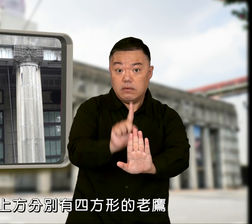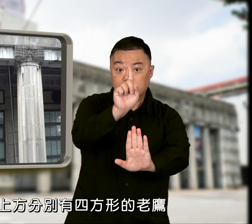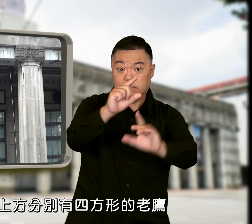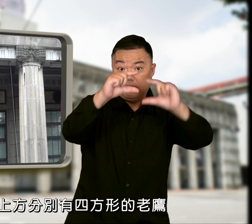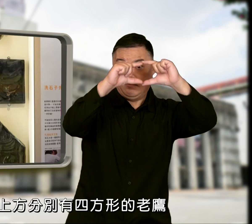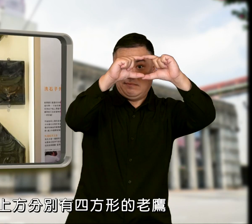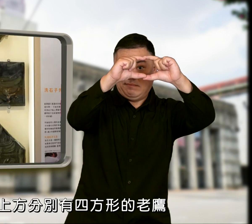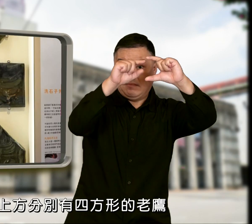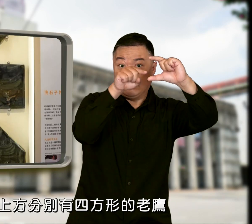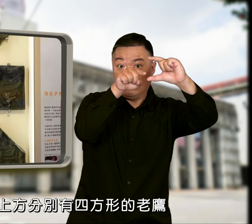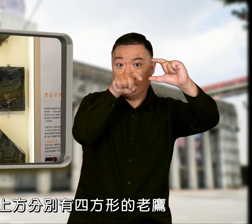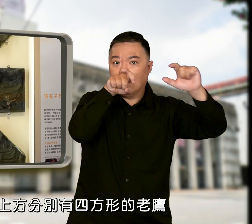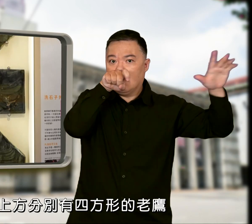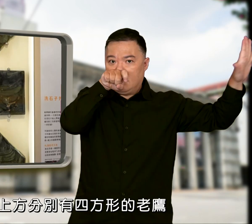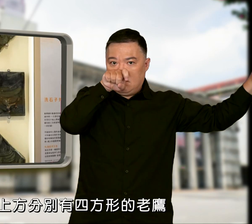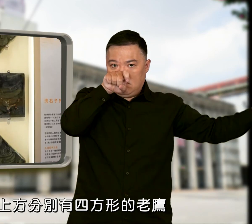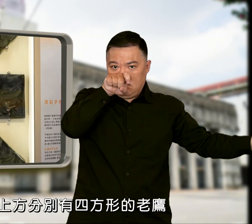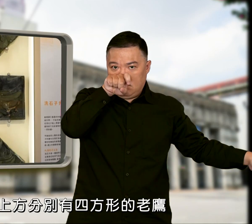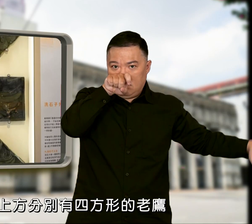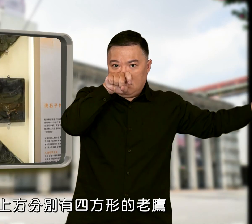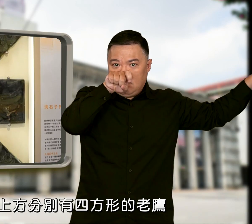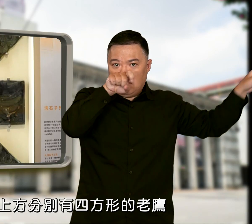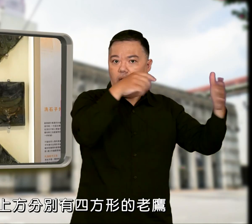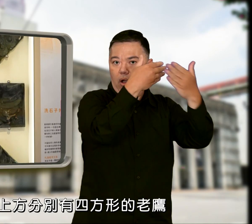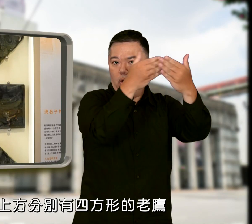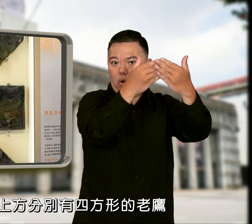分别有4方形的老鹰